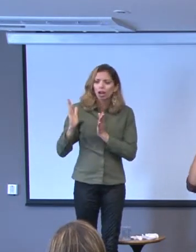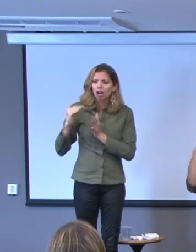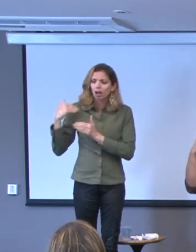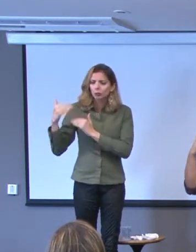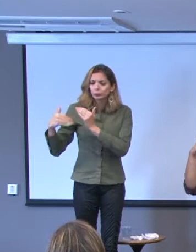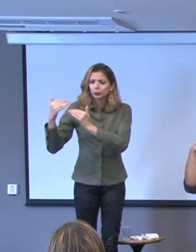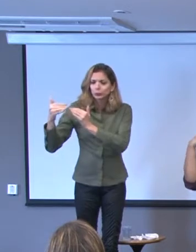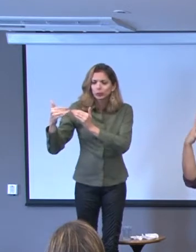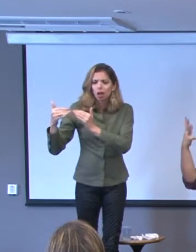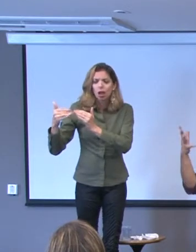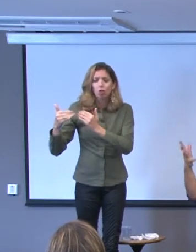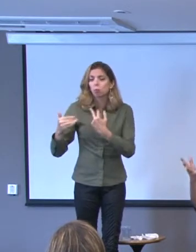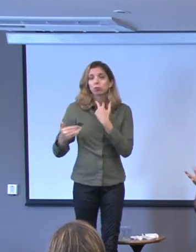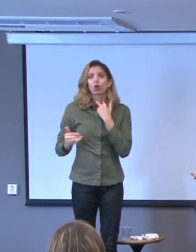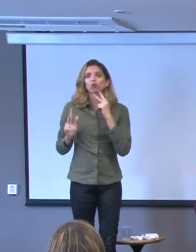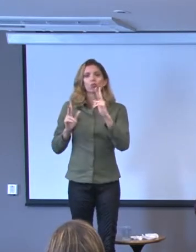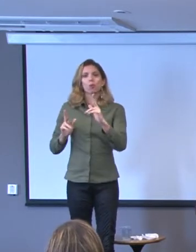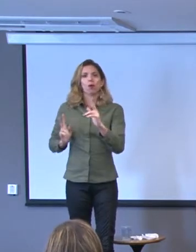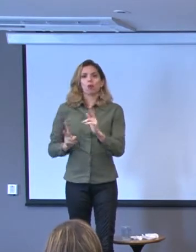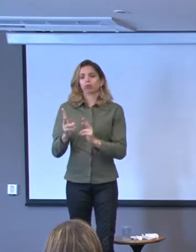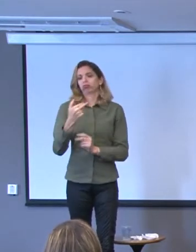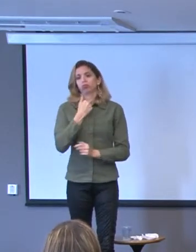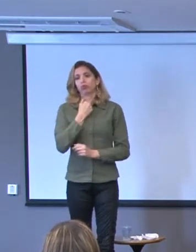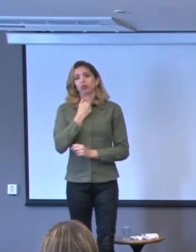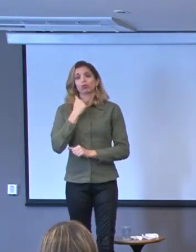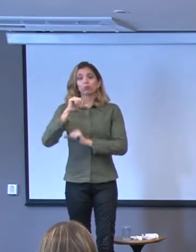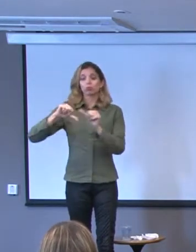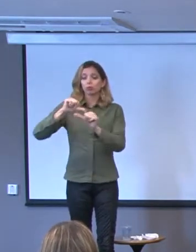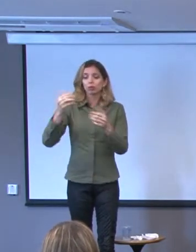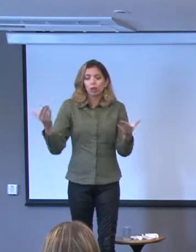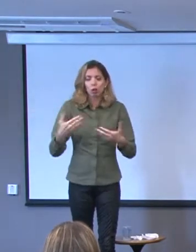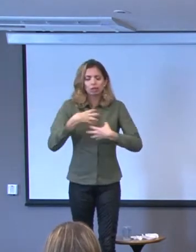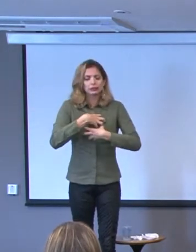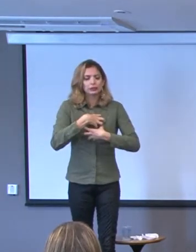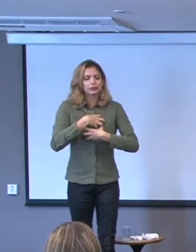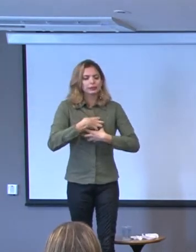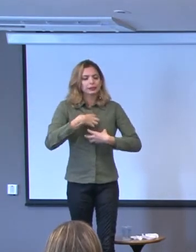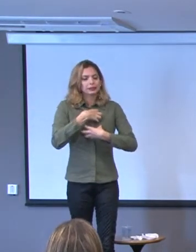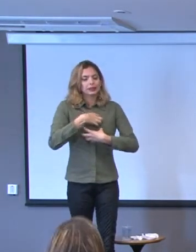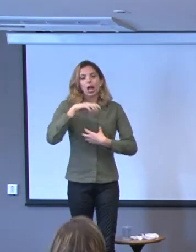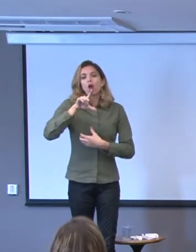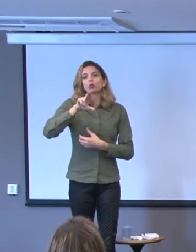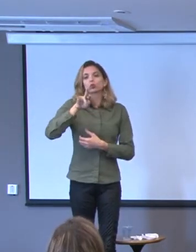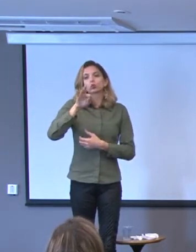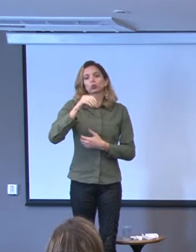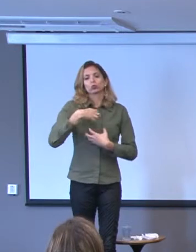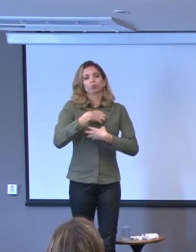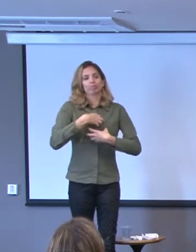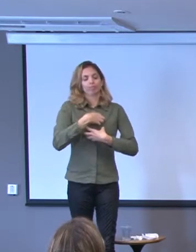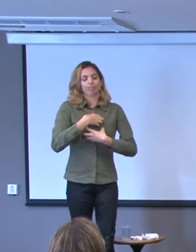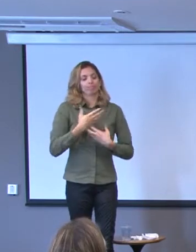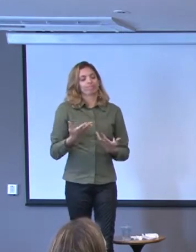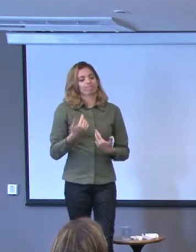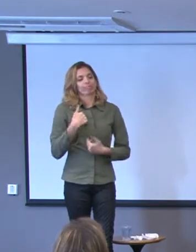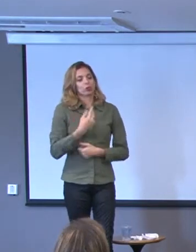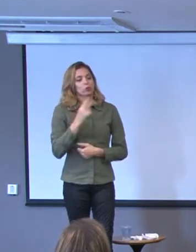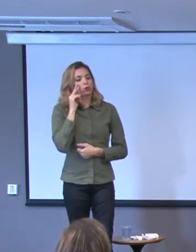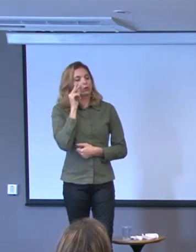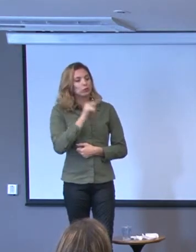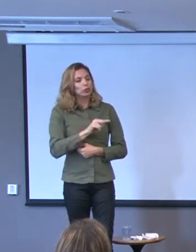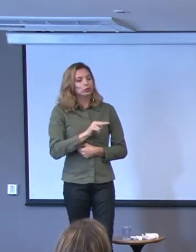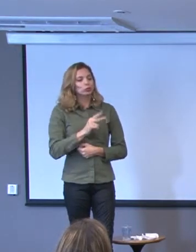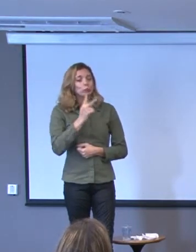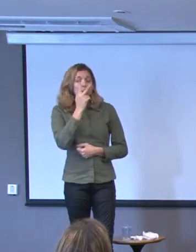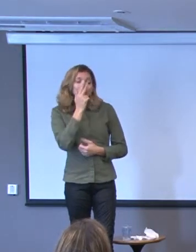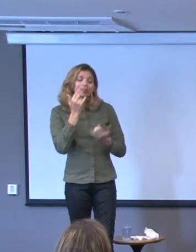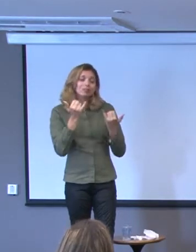não podendo fazer da mesma maneira, né? Então, assim, eu acho que eu vejo muitas